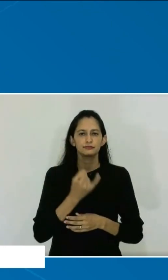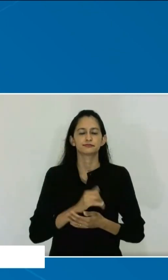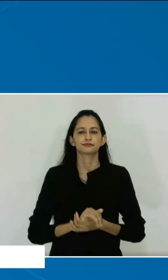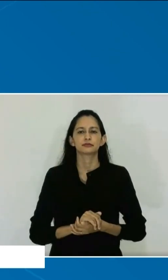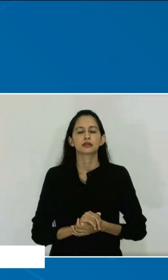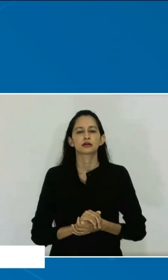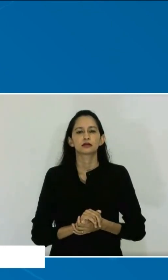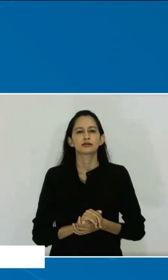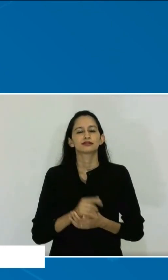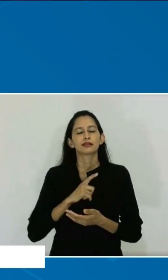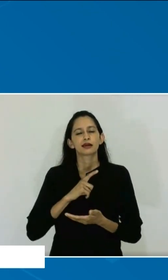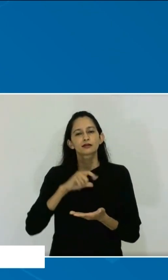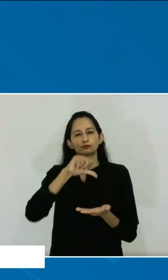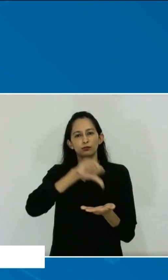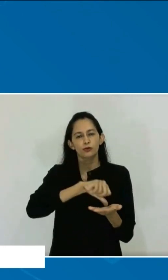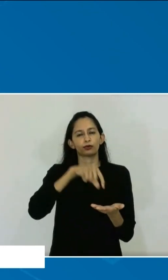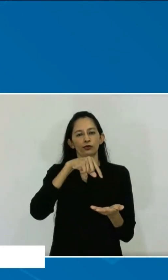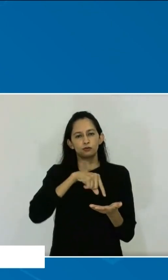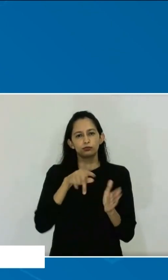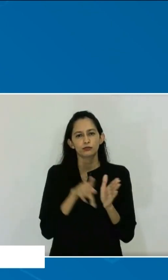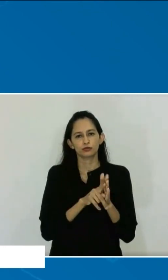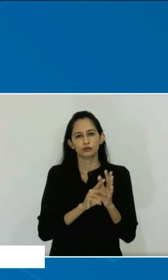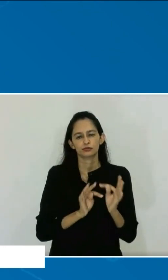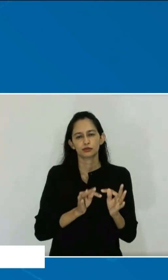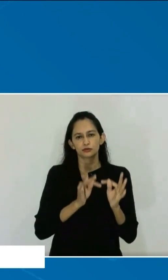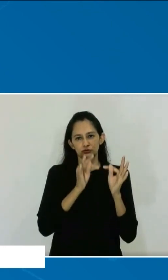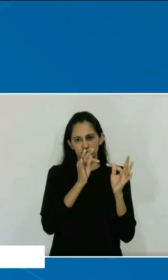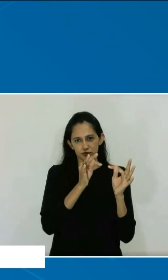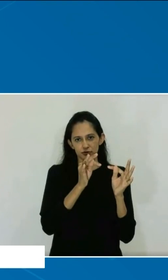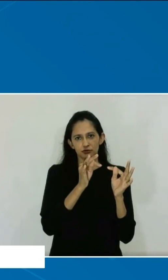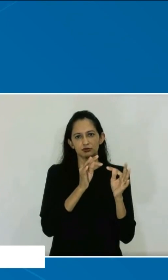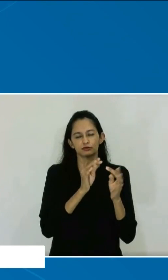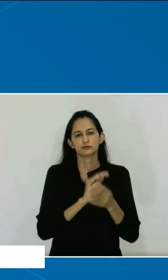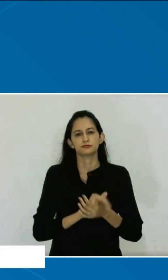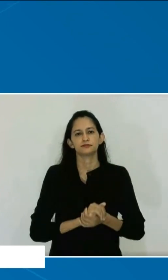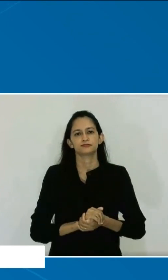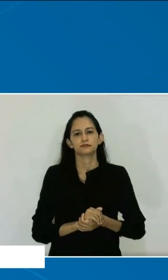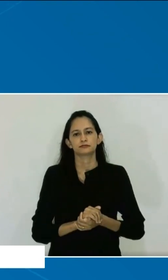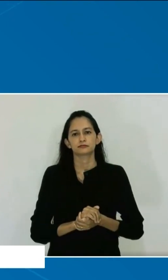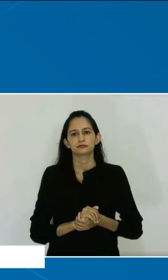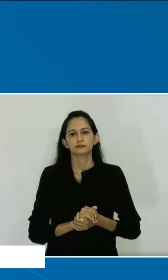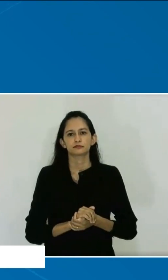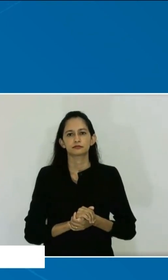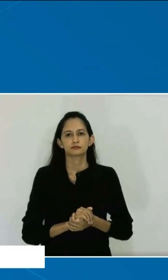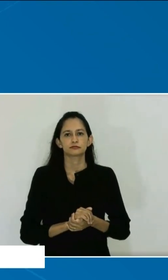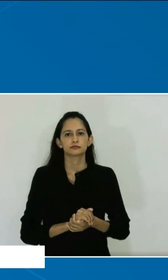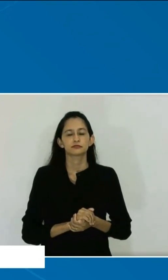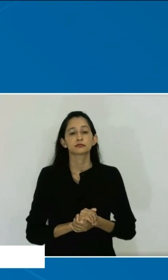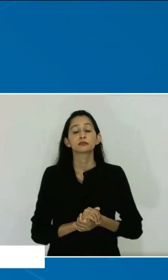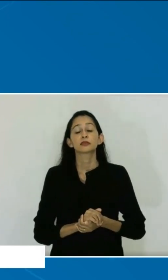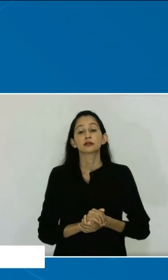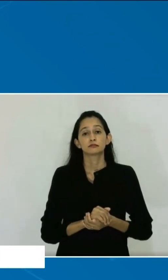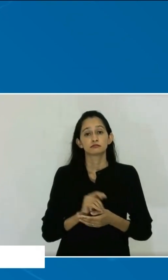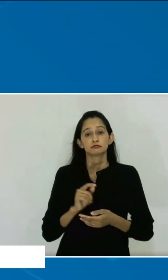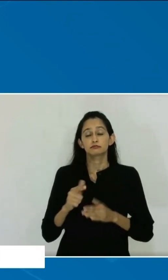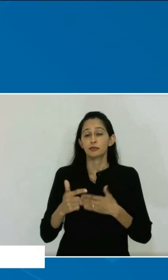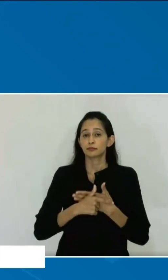tecnologia para pequena, média e grande propriedade. Temos uma inserção muito forte nesses